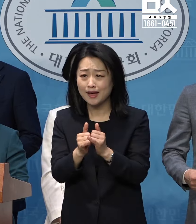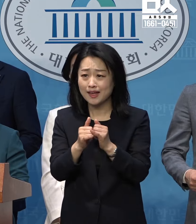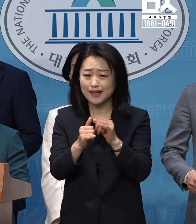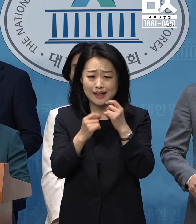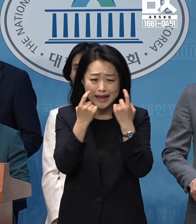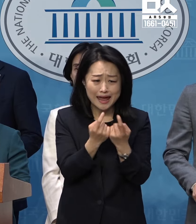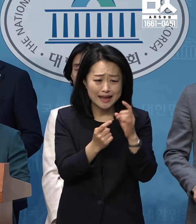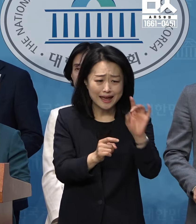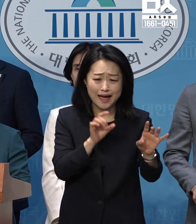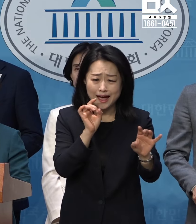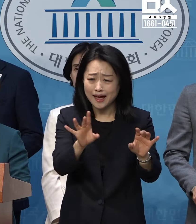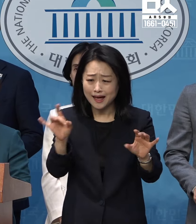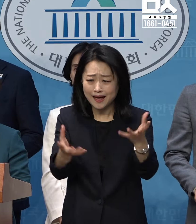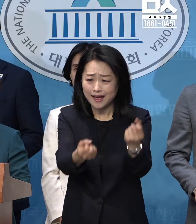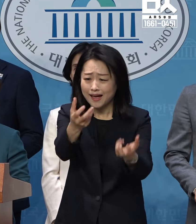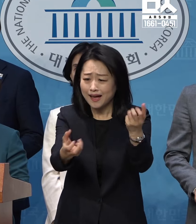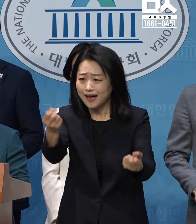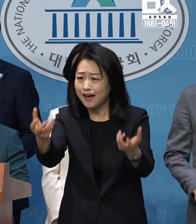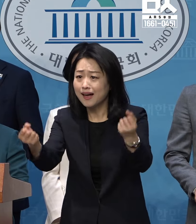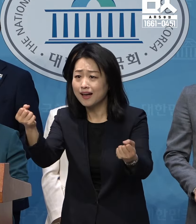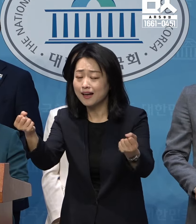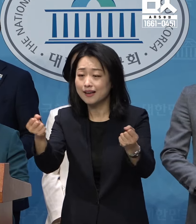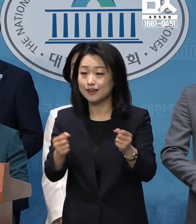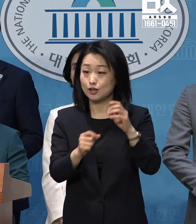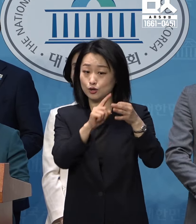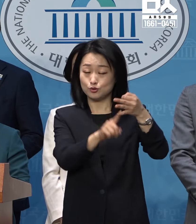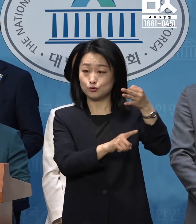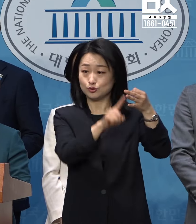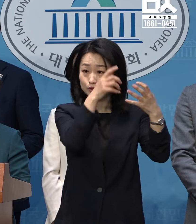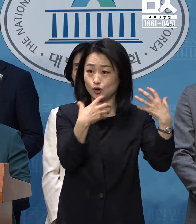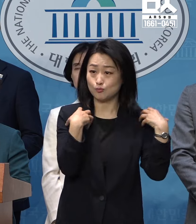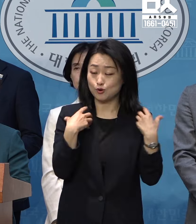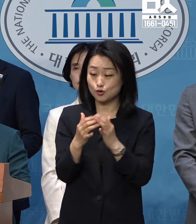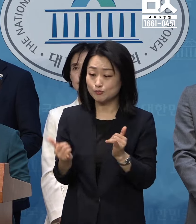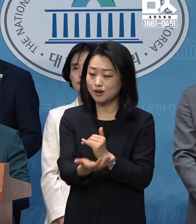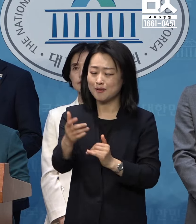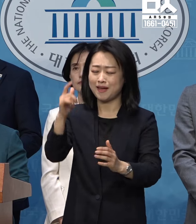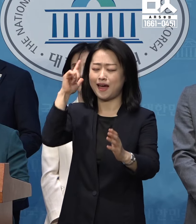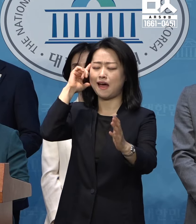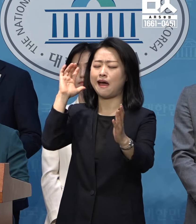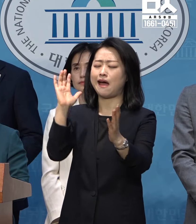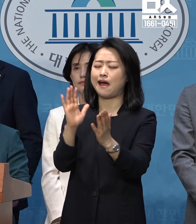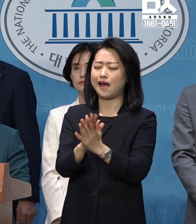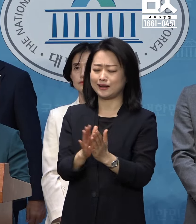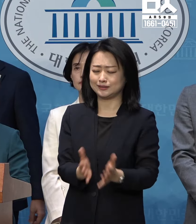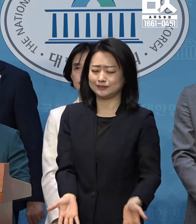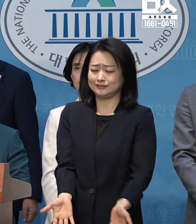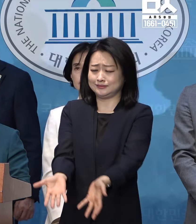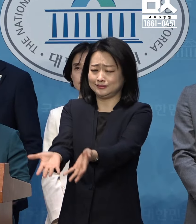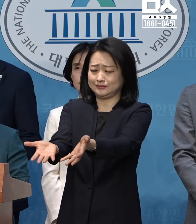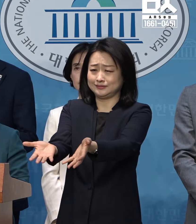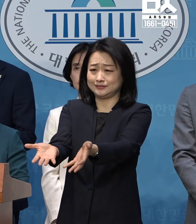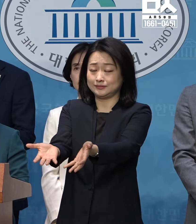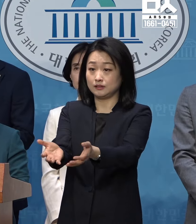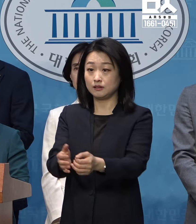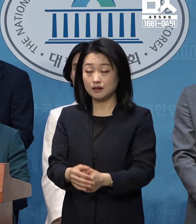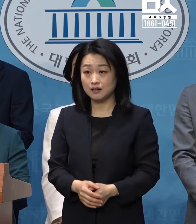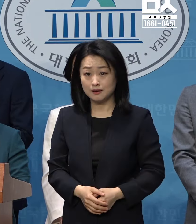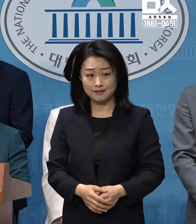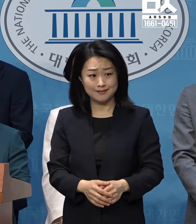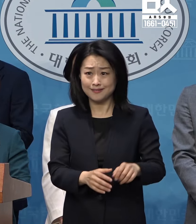정글입니다. 윤석열 정권은 국민에게 알아서 살아가라고 내몹니다. 절대 안 될